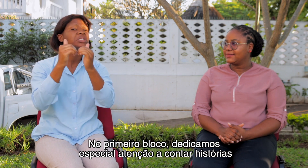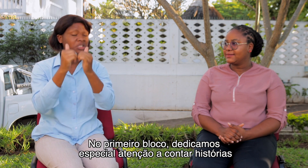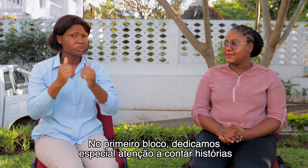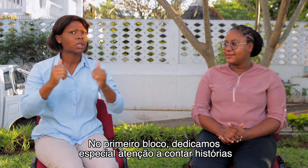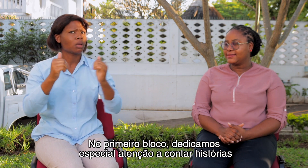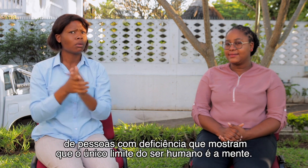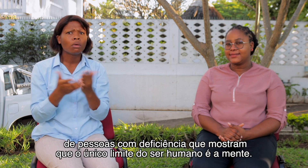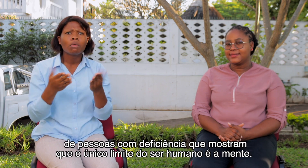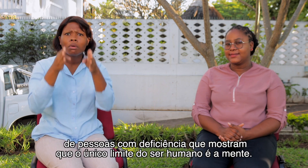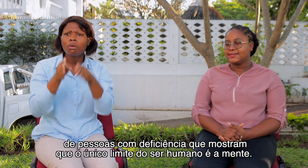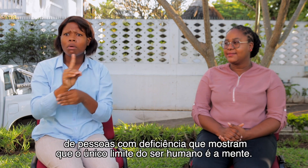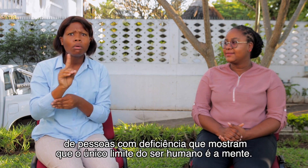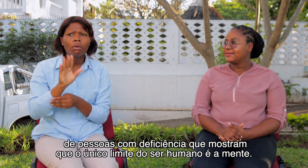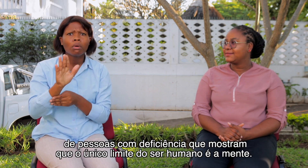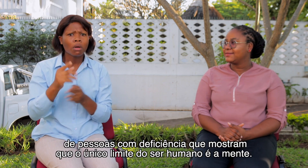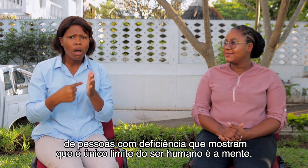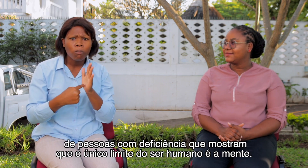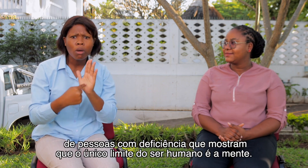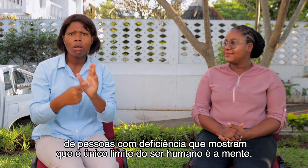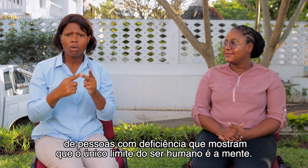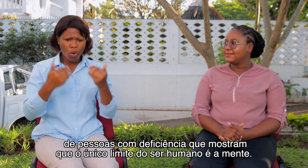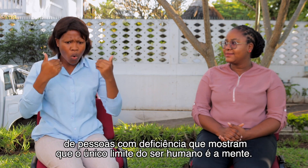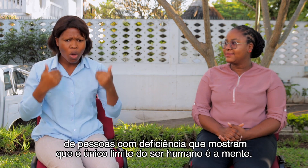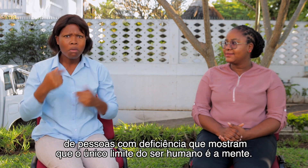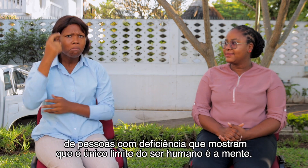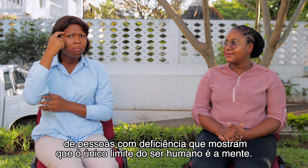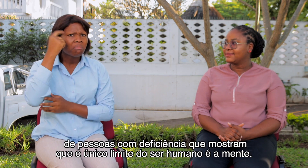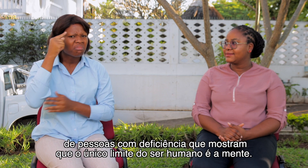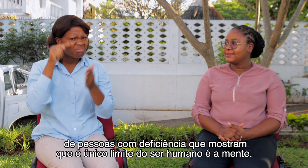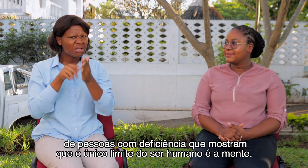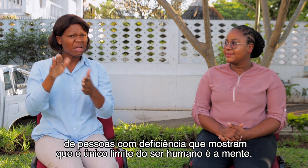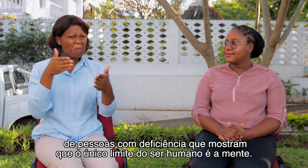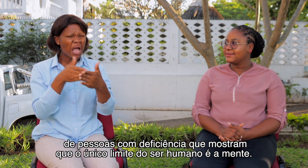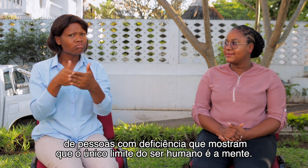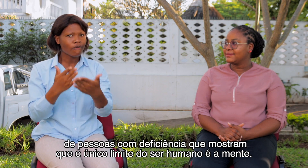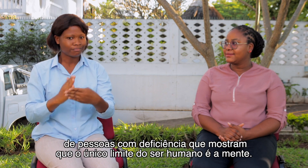contar histórias de pessoas com deficiência que mostram que o limite do ser humano é a mente.